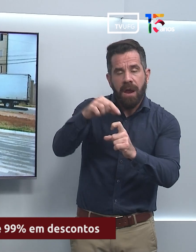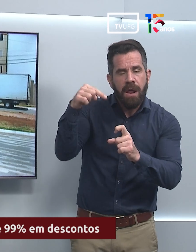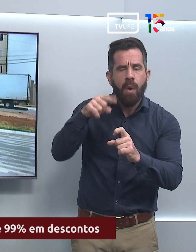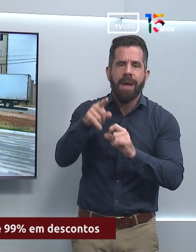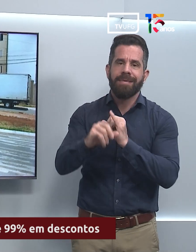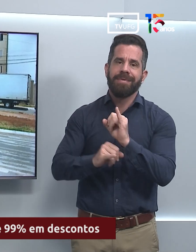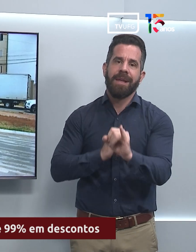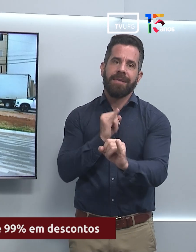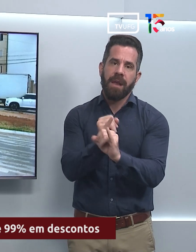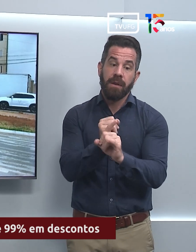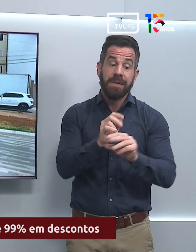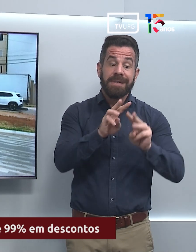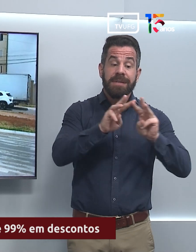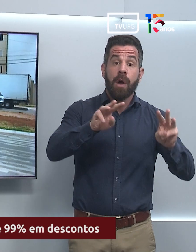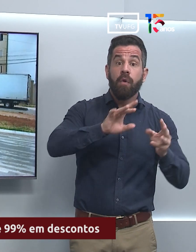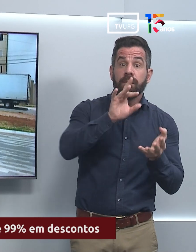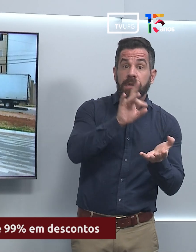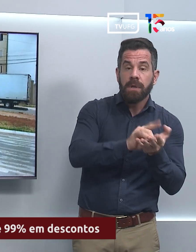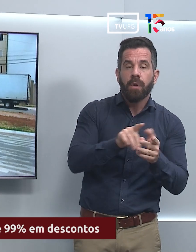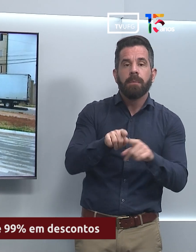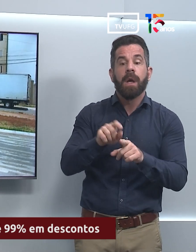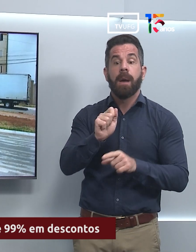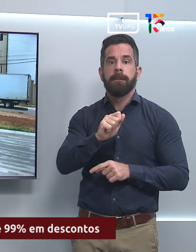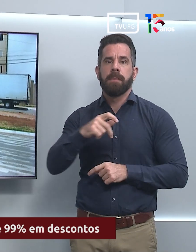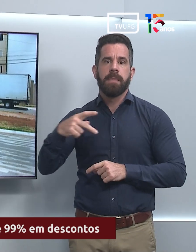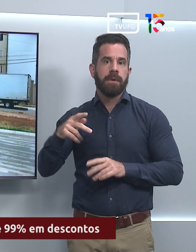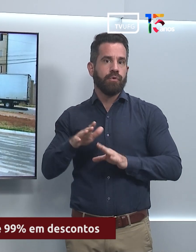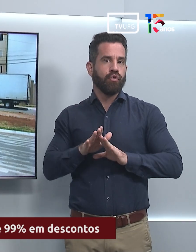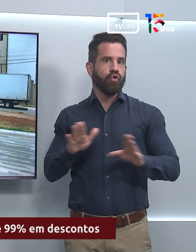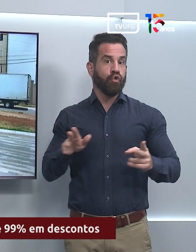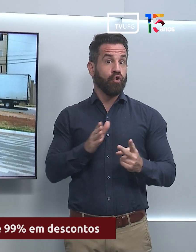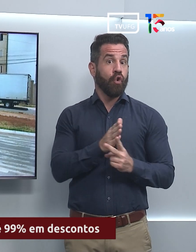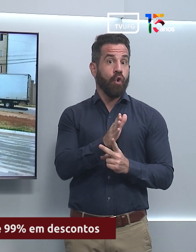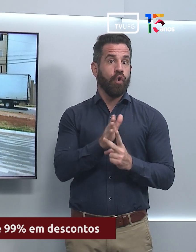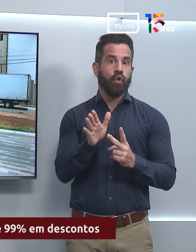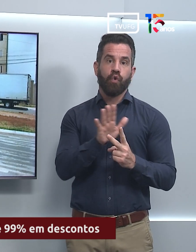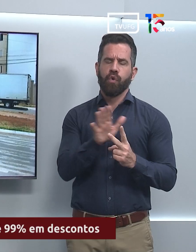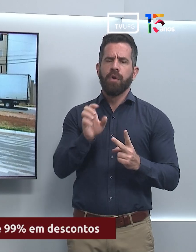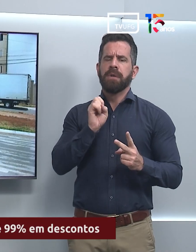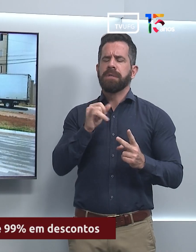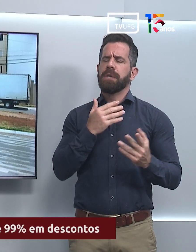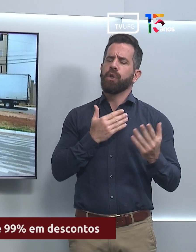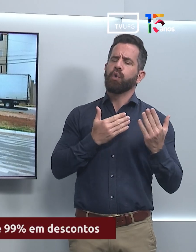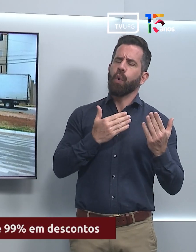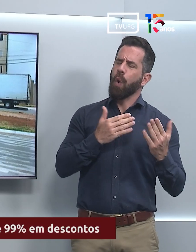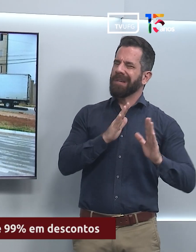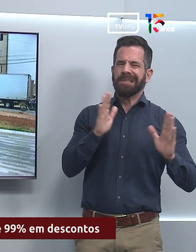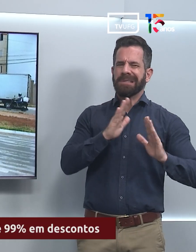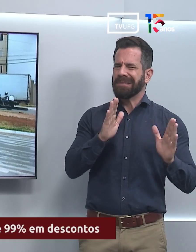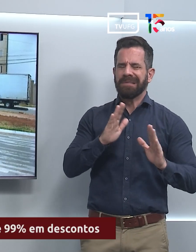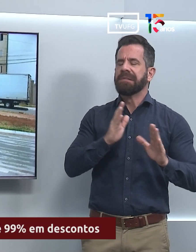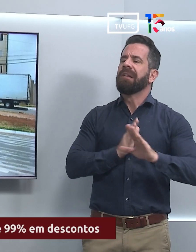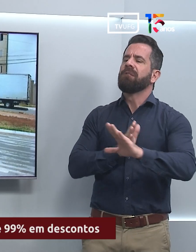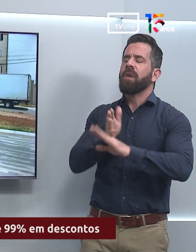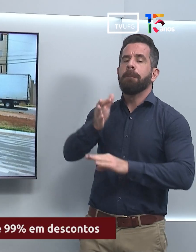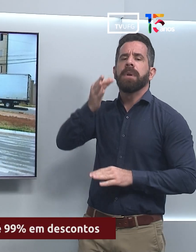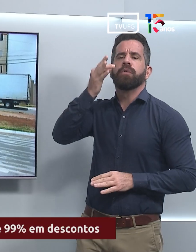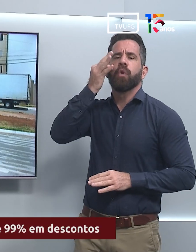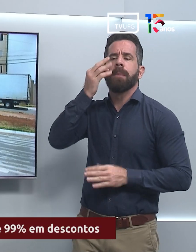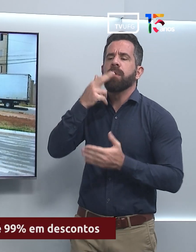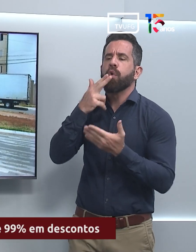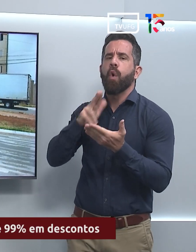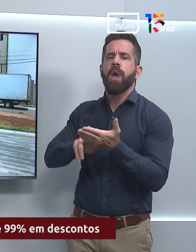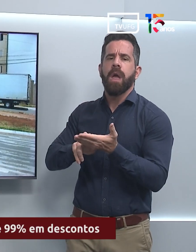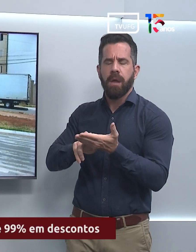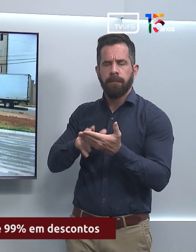apenas pelo site oficial, pelo aplicativo. Se você tem dúvidas, está desconfiado, vá pessoalmente a uma agência dos Correios. É só